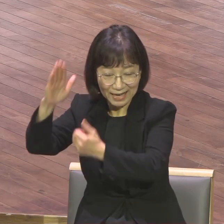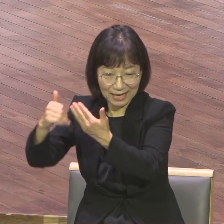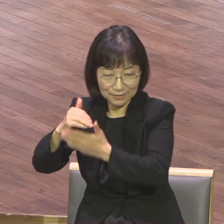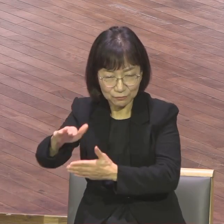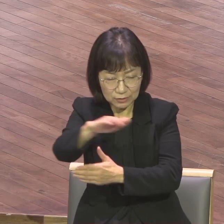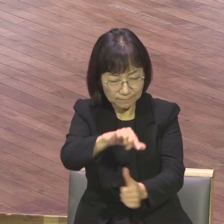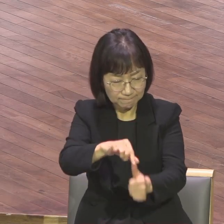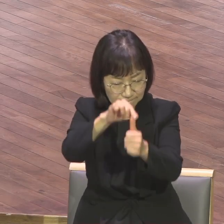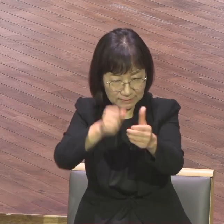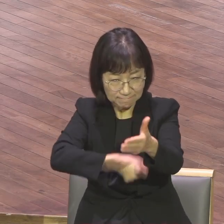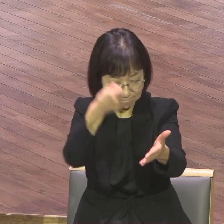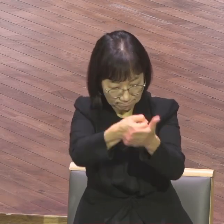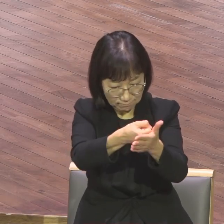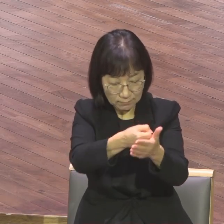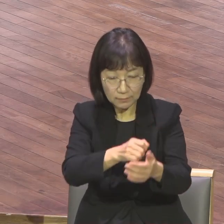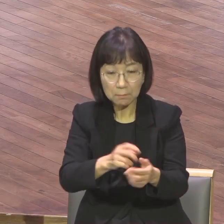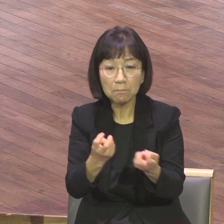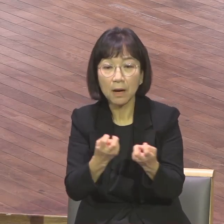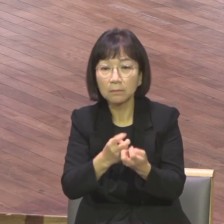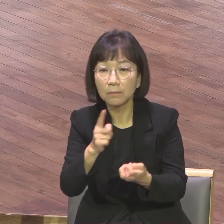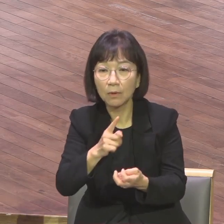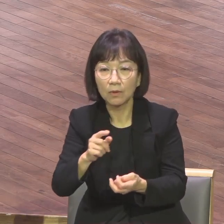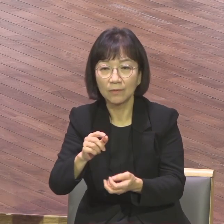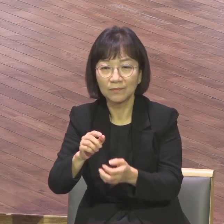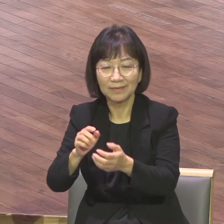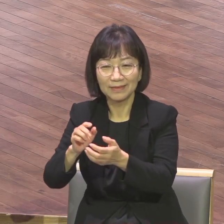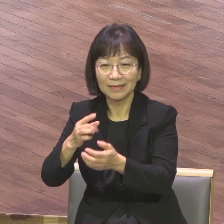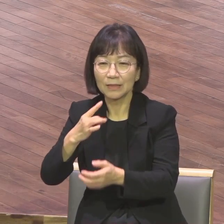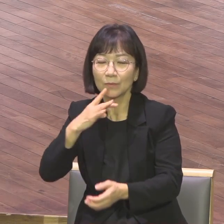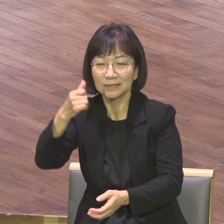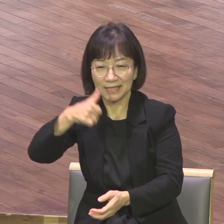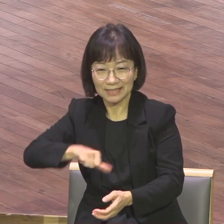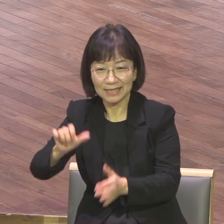어마어마한 독생자를 십자가에 죽게 대속물로 내어줌으로